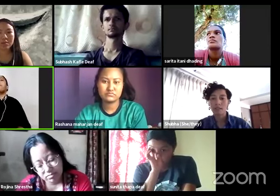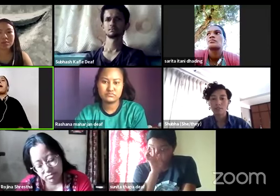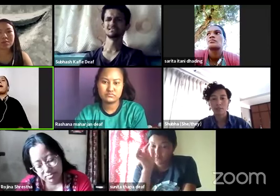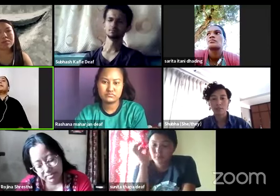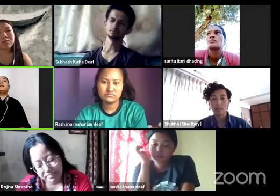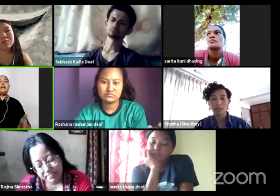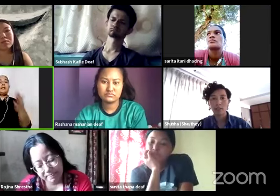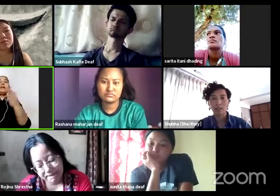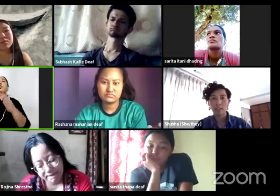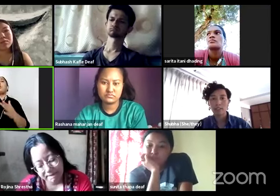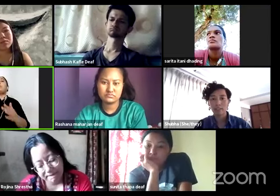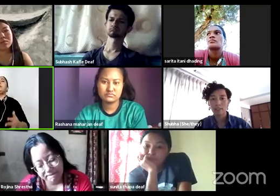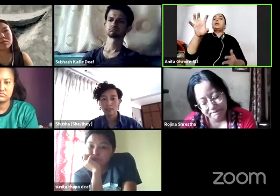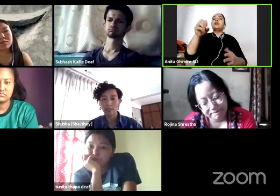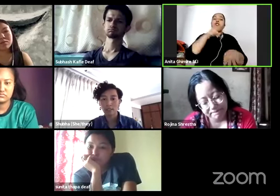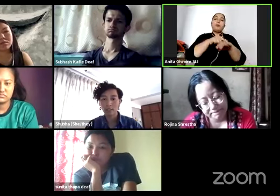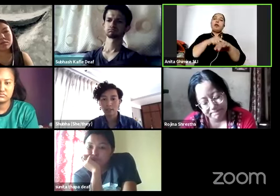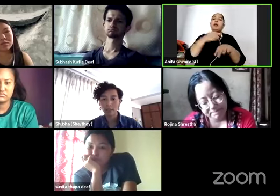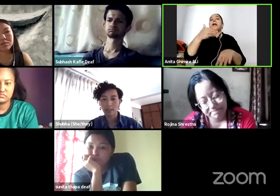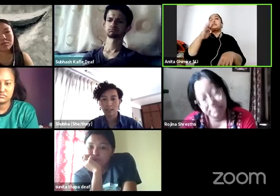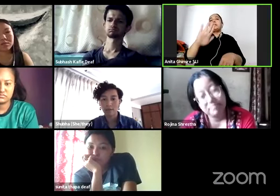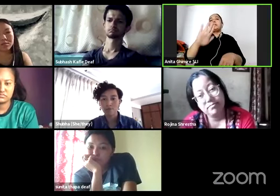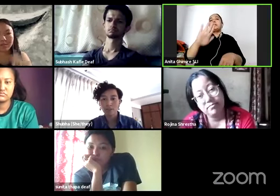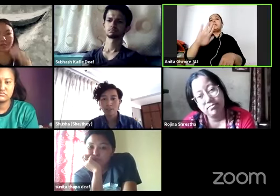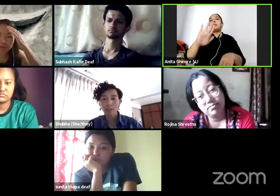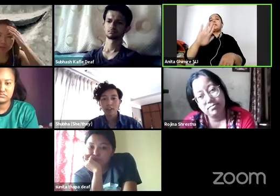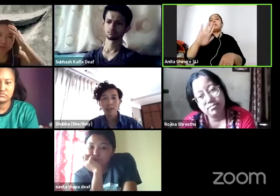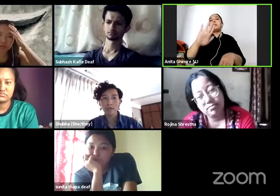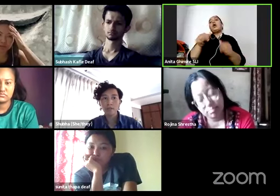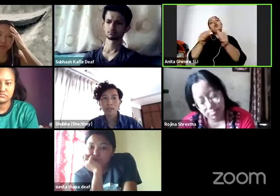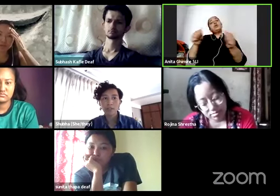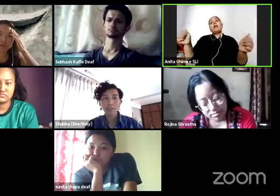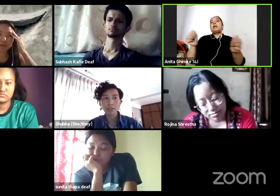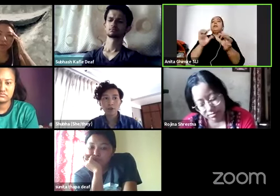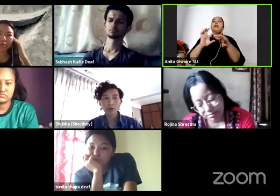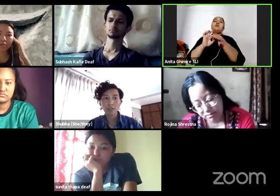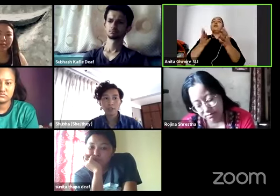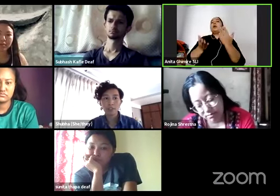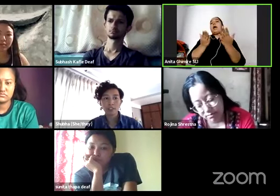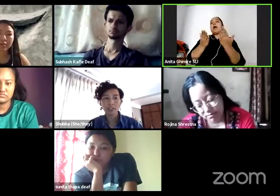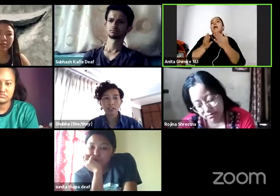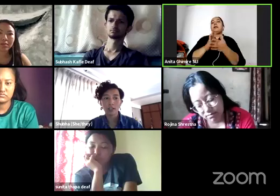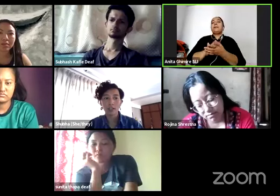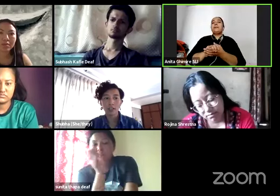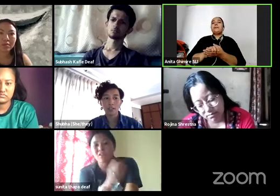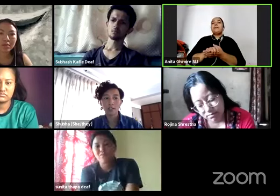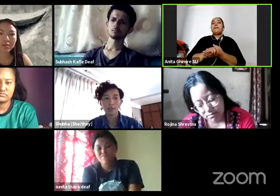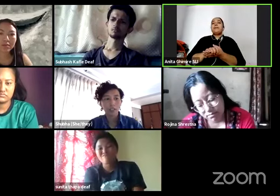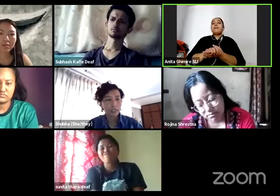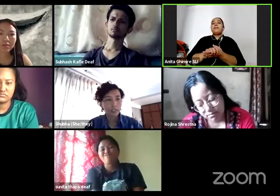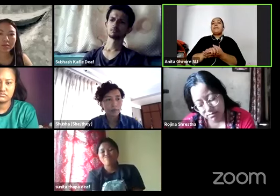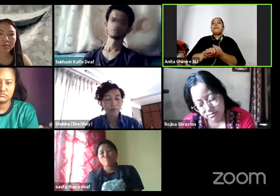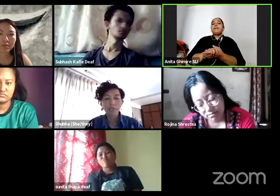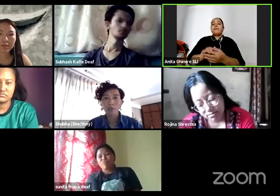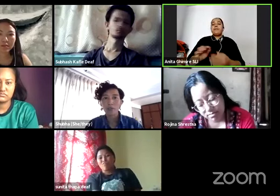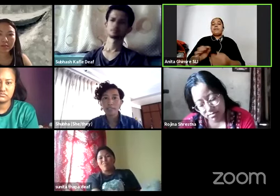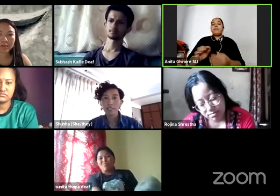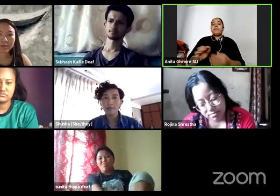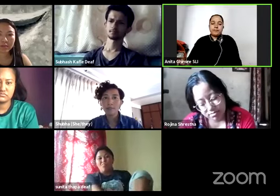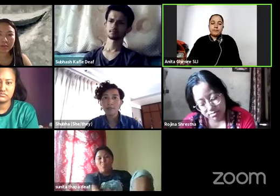अनुसार आफ्नो समय निर्धारण गरे अनुसार कुरा गर्नुहोला। हामीसँग पहिलो हुनुहुन्छ